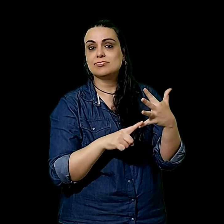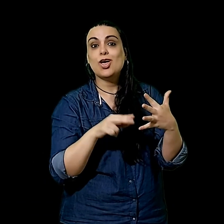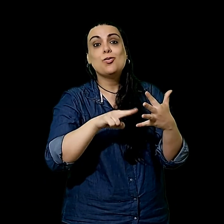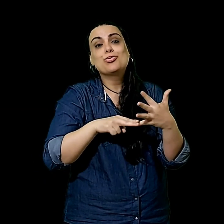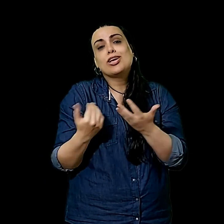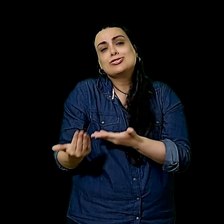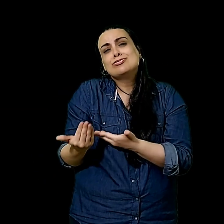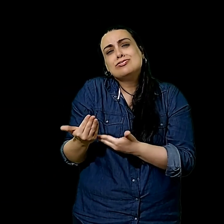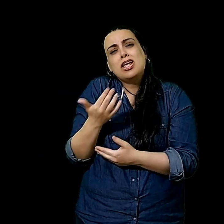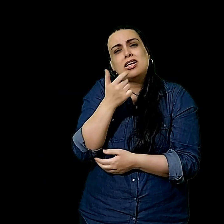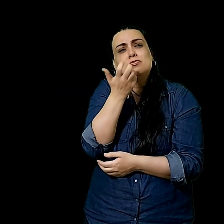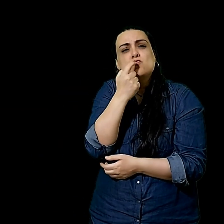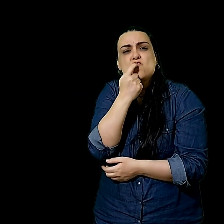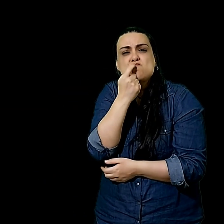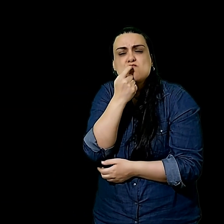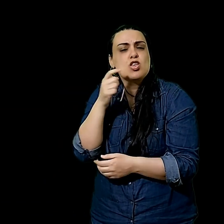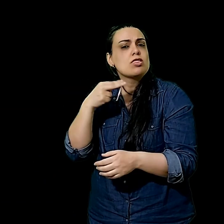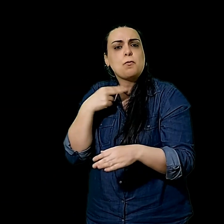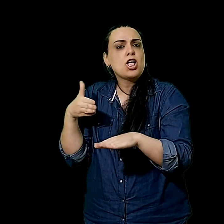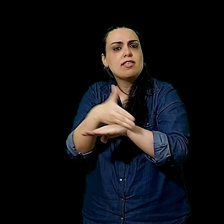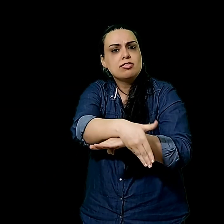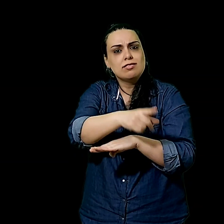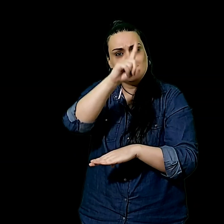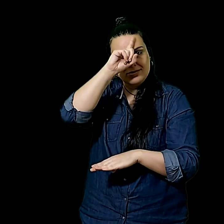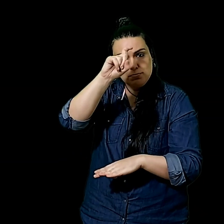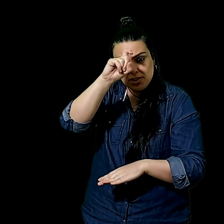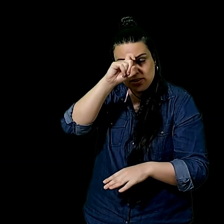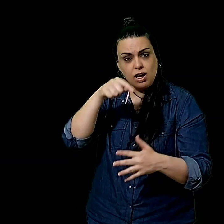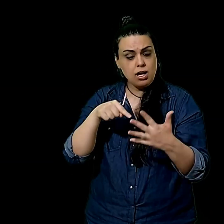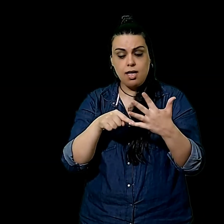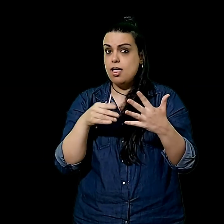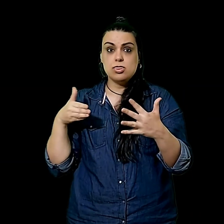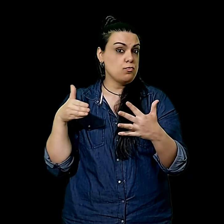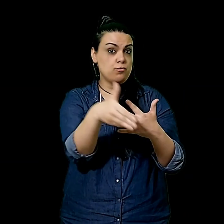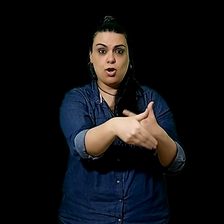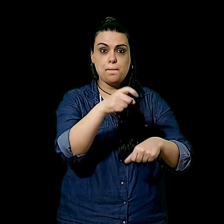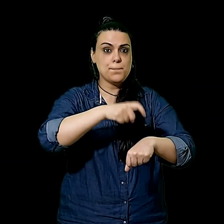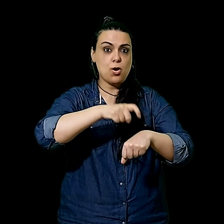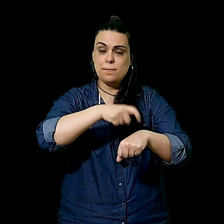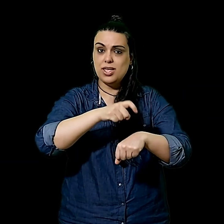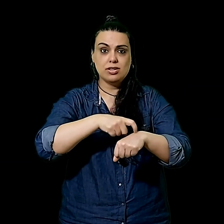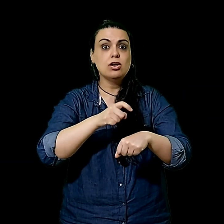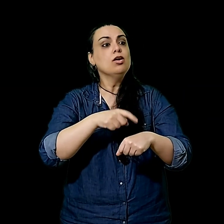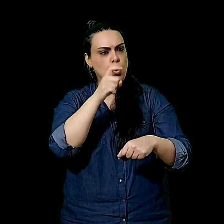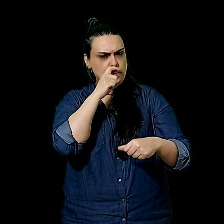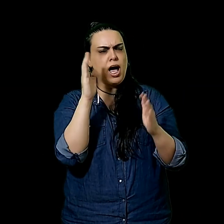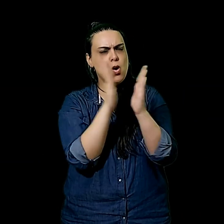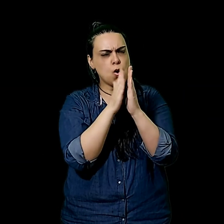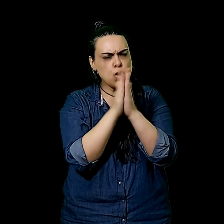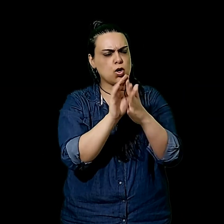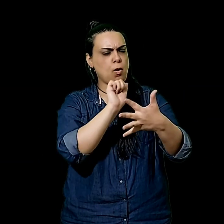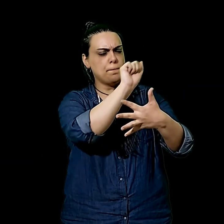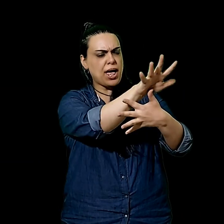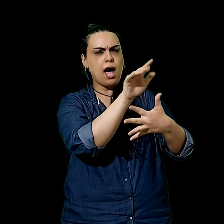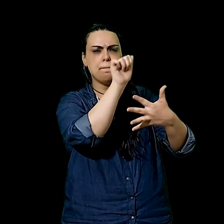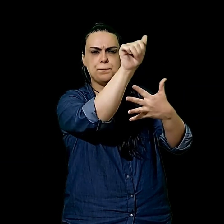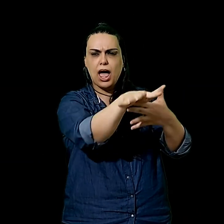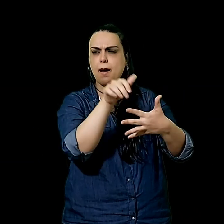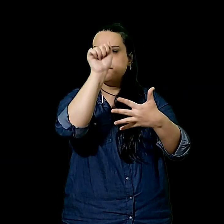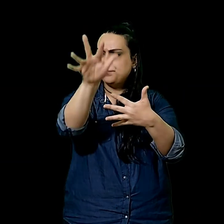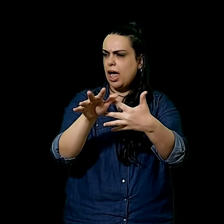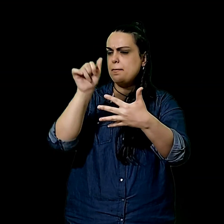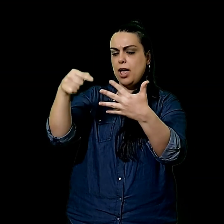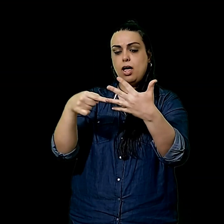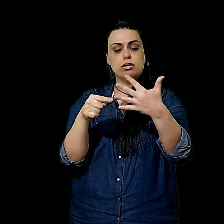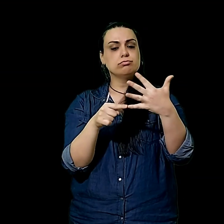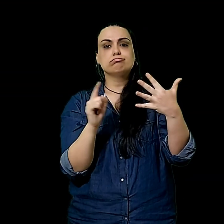ela era caçula e não podia entrar e uma série de coisas, enfim. Ela não foi no momento para ouvir, para entrar, para receber aquela coisa. Os